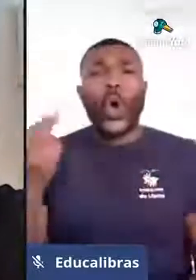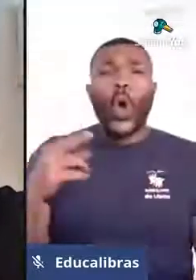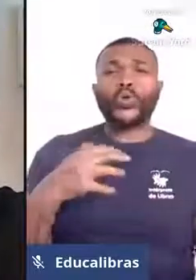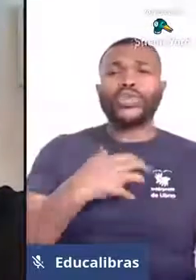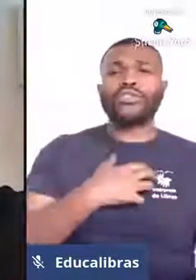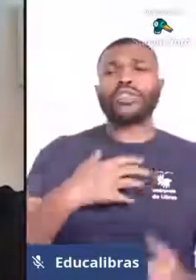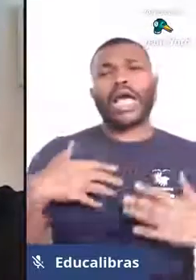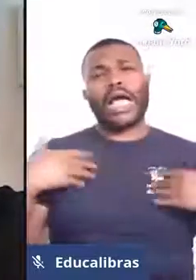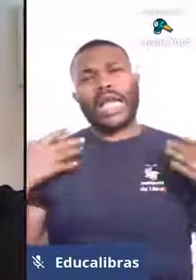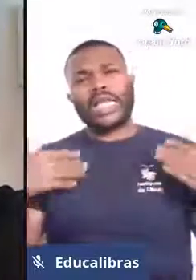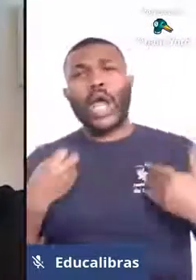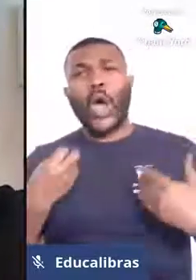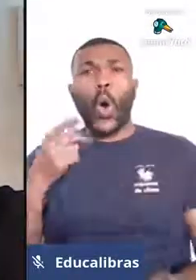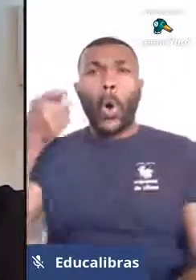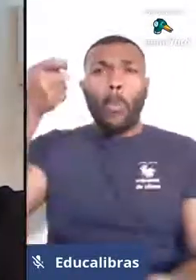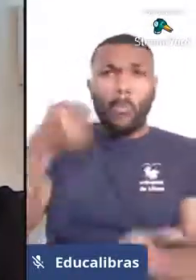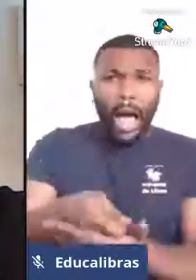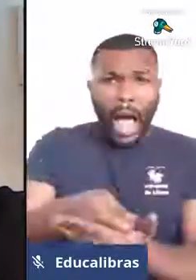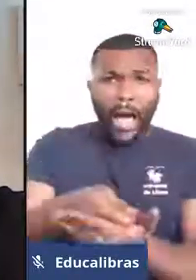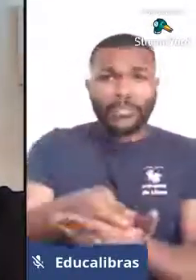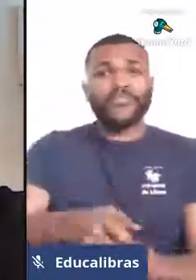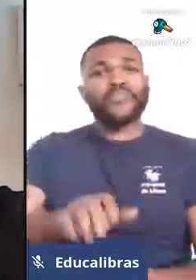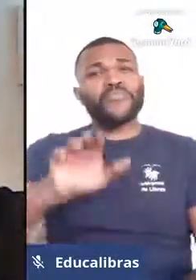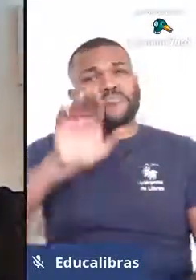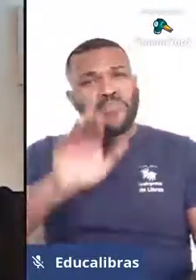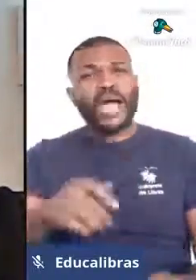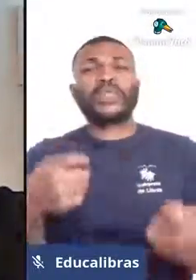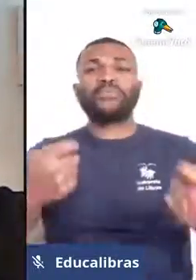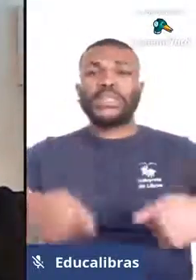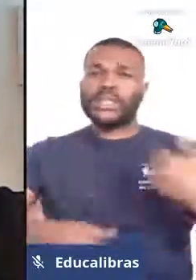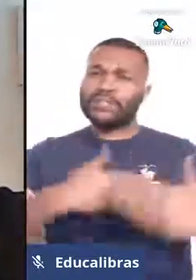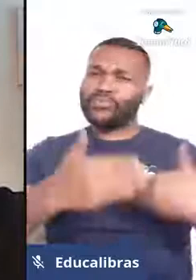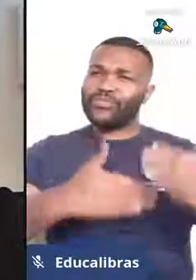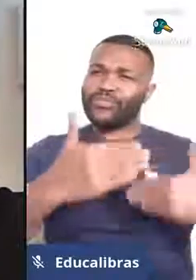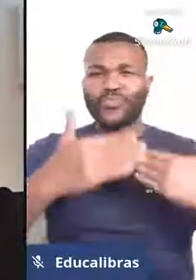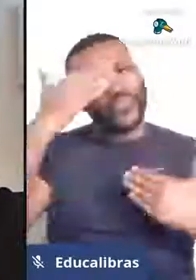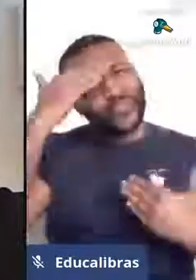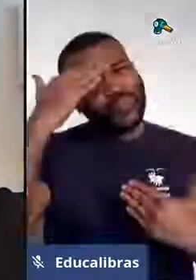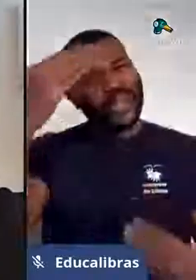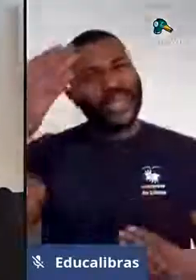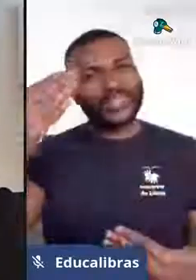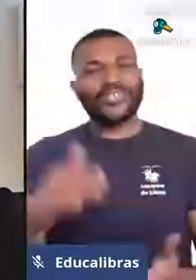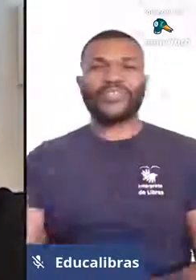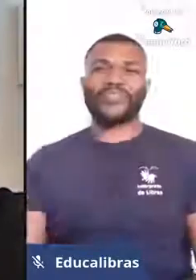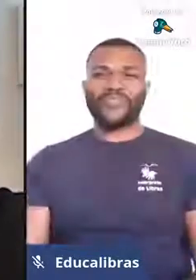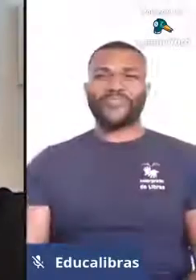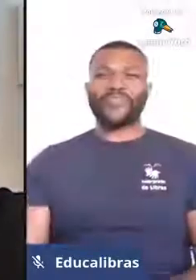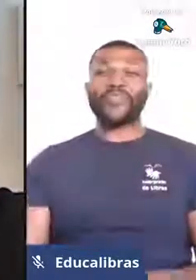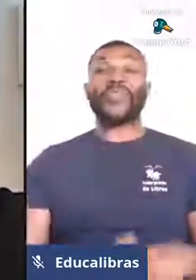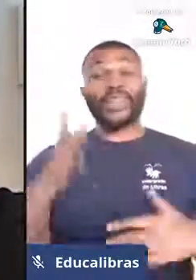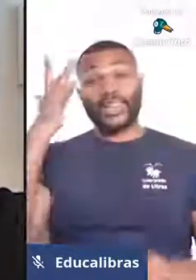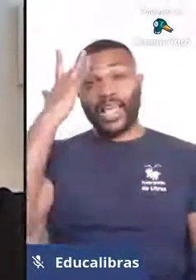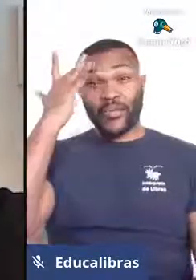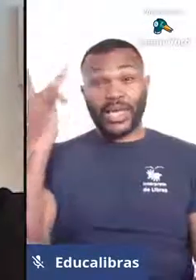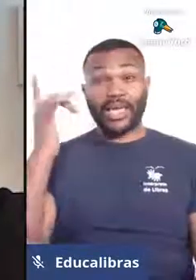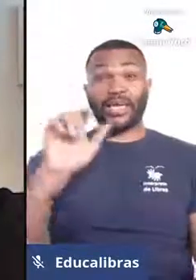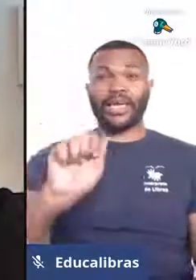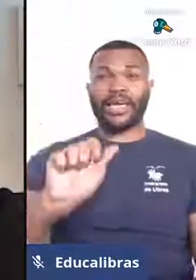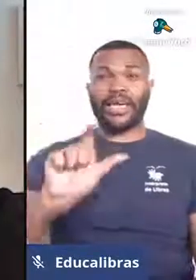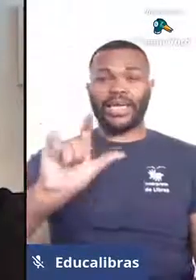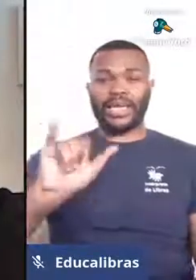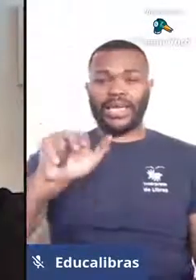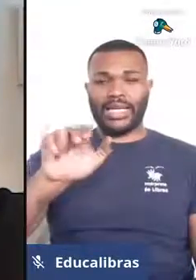com obrigatoriedade, mas essa agenda tem que avançar. Muito obrigado. É isso aí, pessoal. Amanhã a Aline de